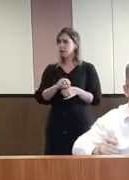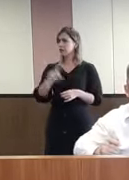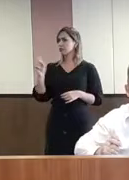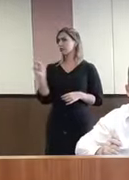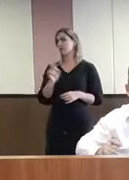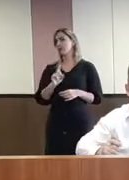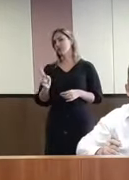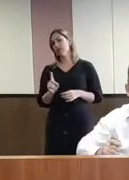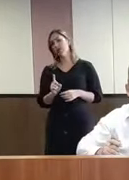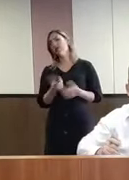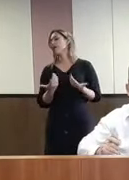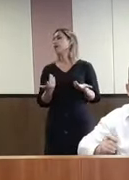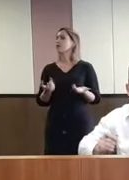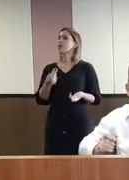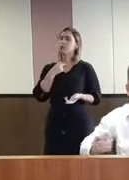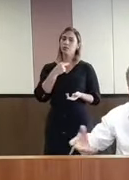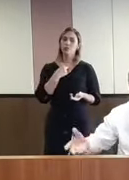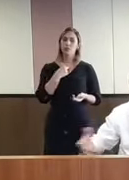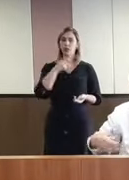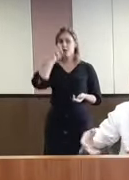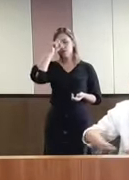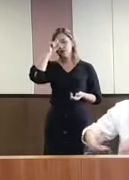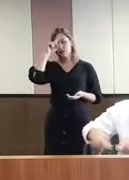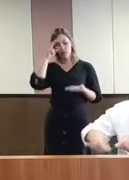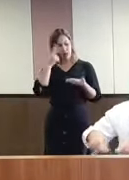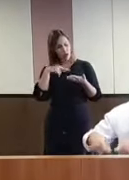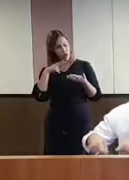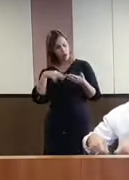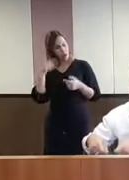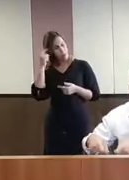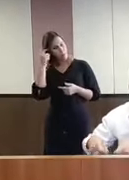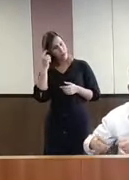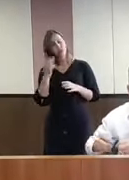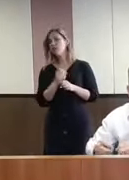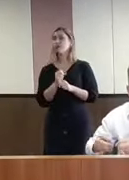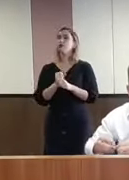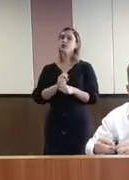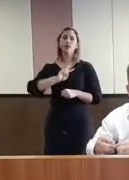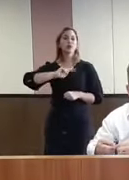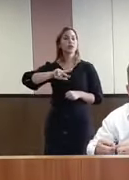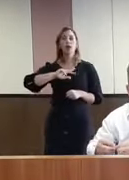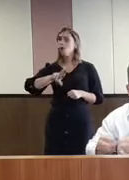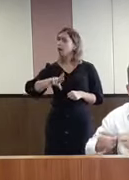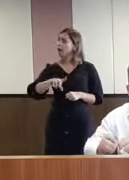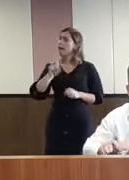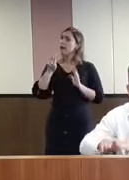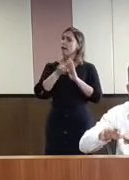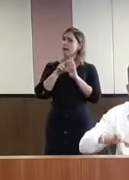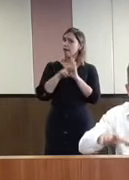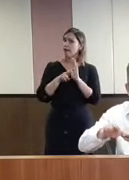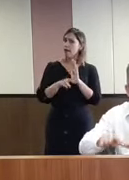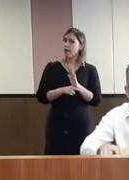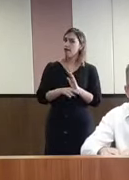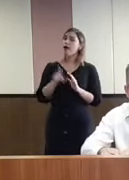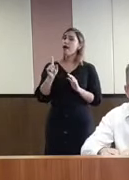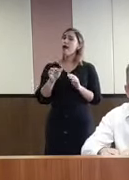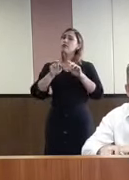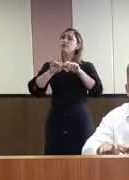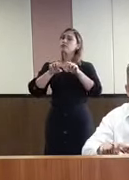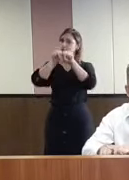de assessoria de comunicação de hospitais e ficar aqui contabilizando isso. Não é este o protocolo. O protocolo é entrar no